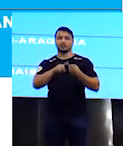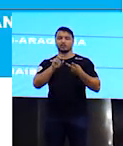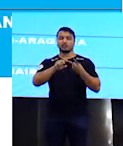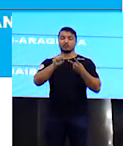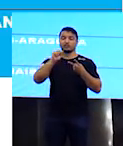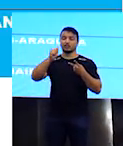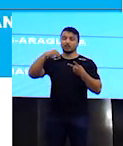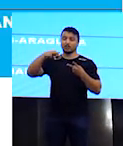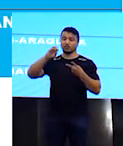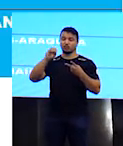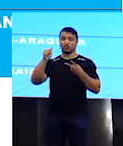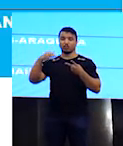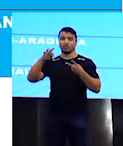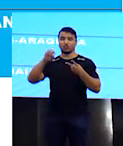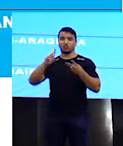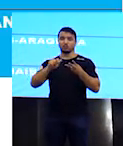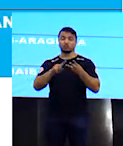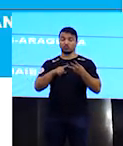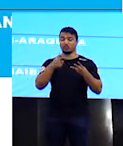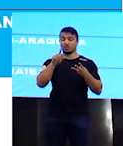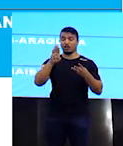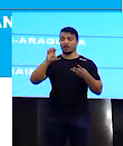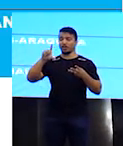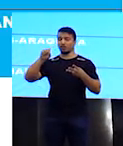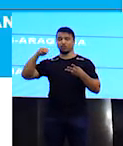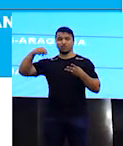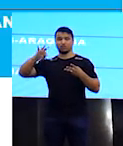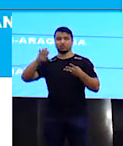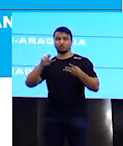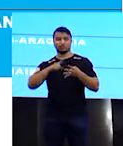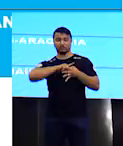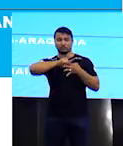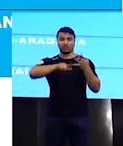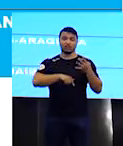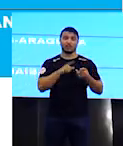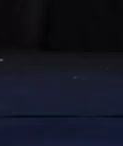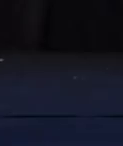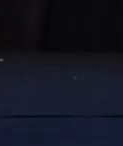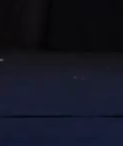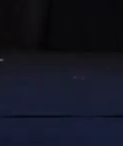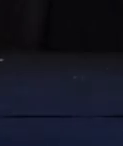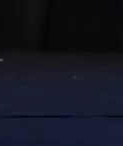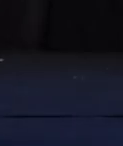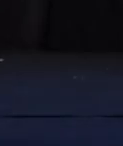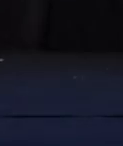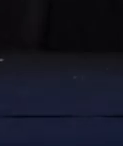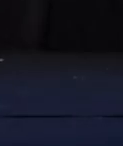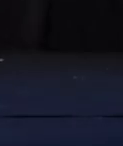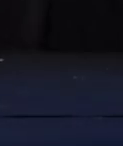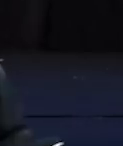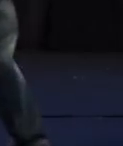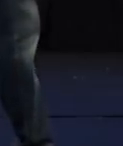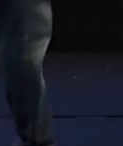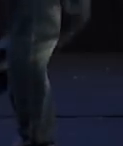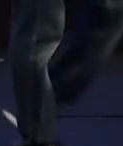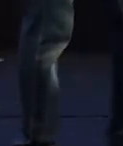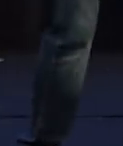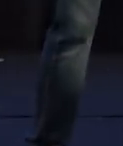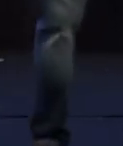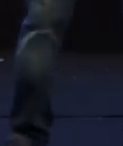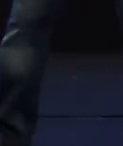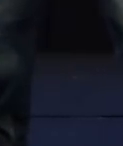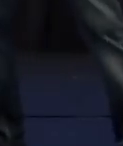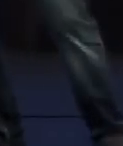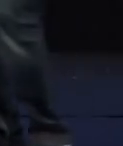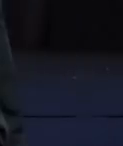Belo Monte, que está em conclusão. Eles não vão te pedir que decore, que Tocantins, Araguaia, você tem a usina de